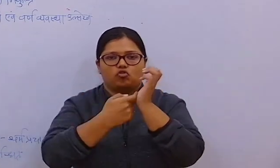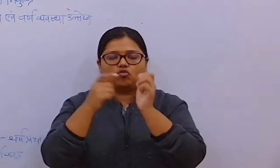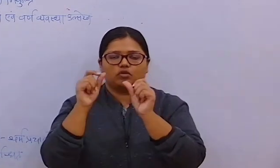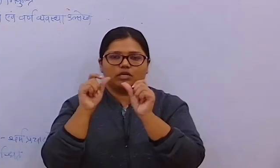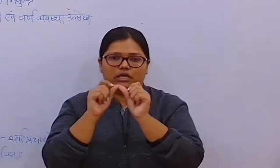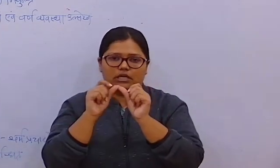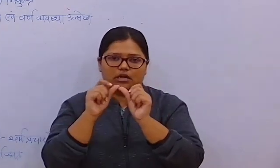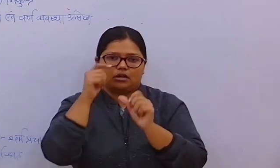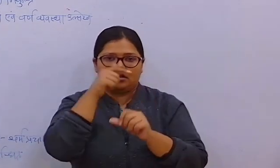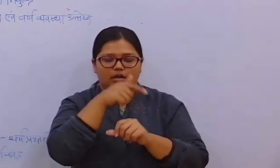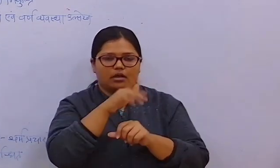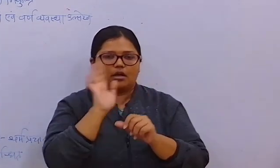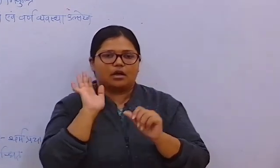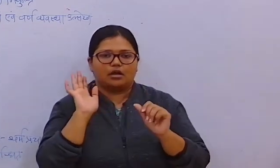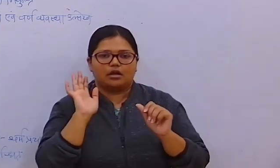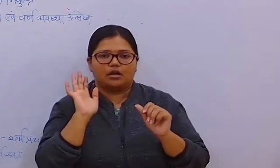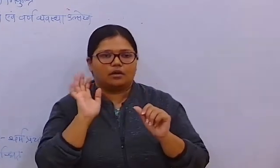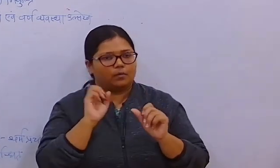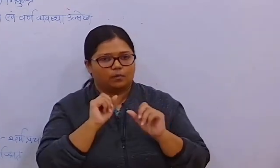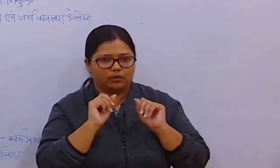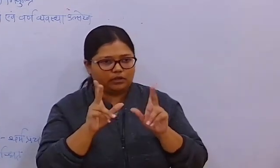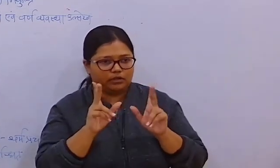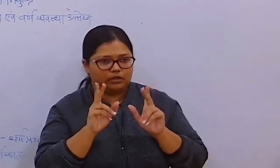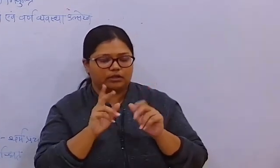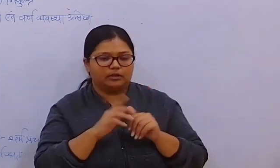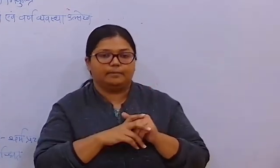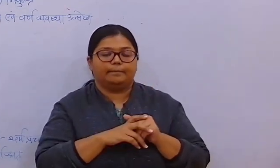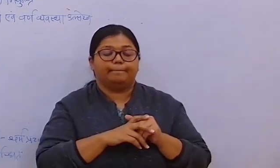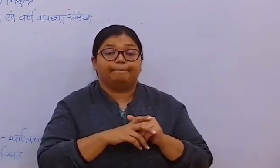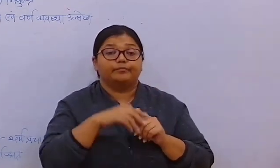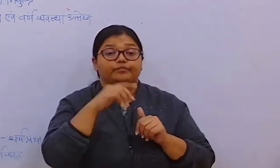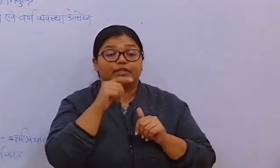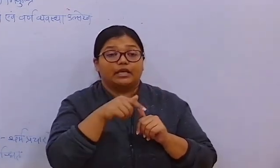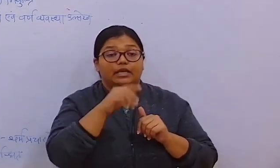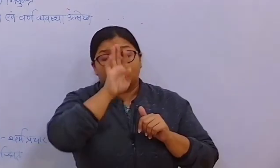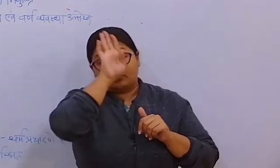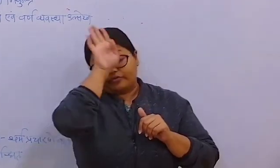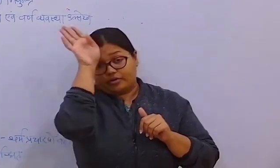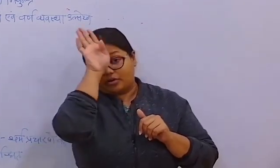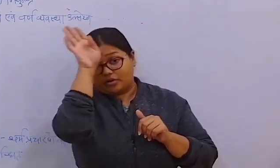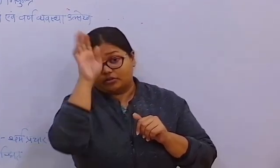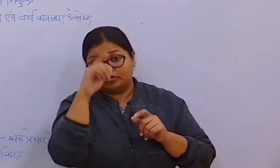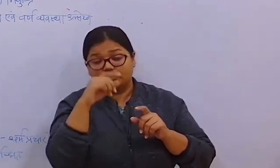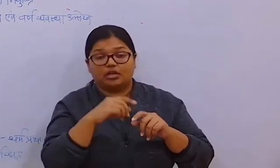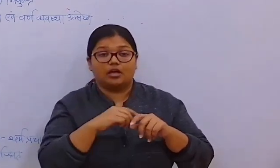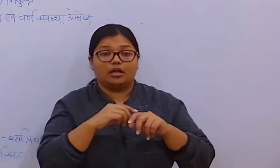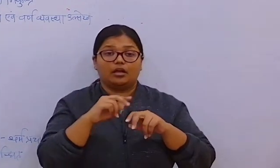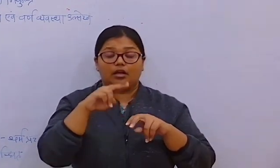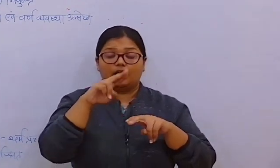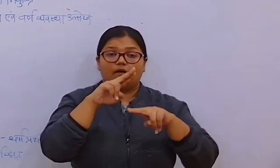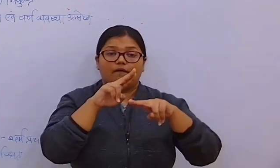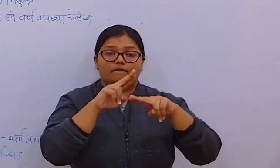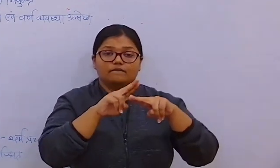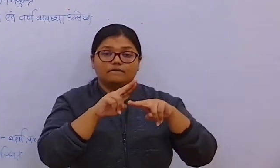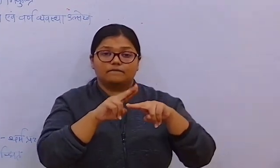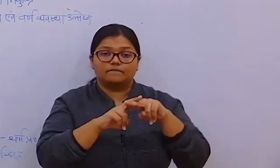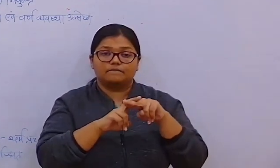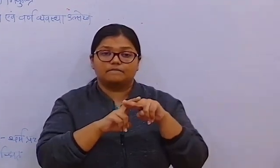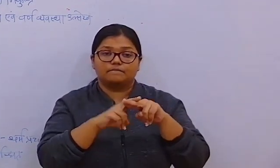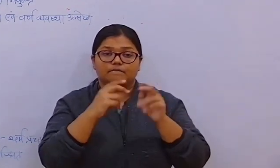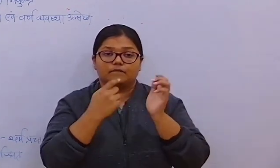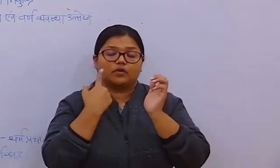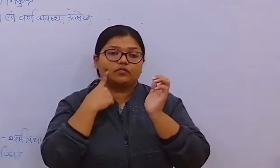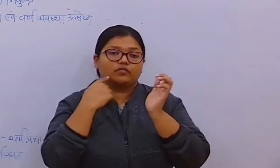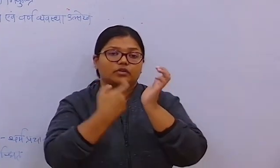करवाया। यह स्तंभ लेख टोकरा नामक स्थान में स्थापित था जिसे फिरोज